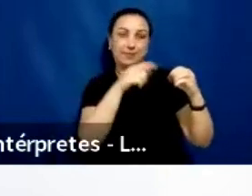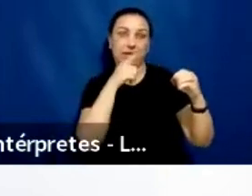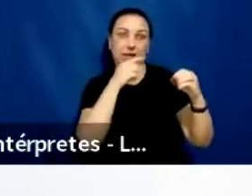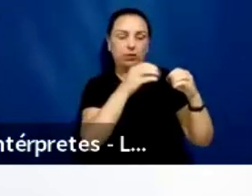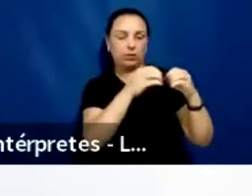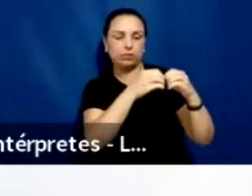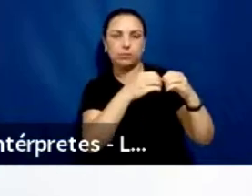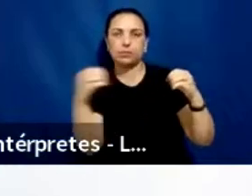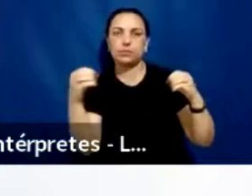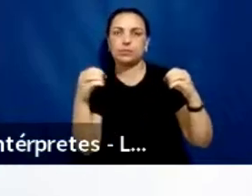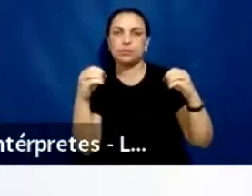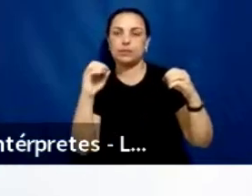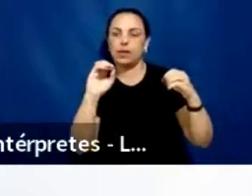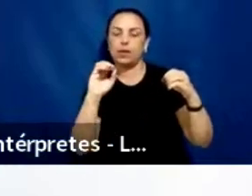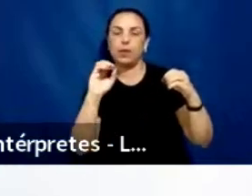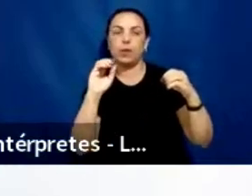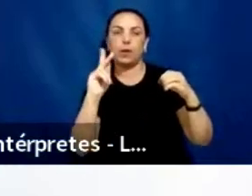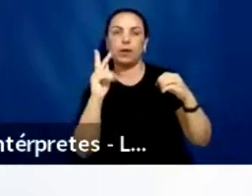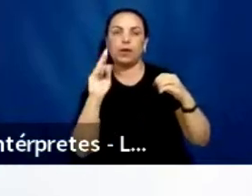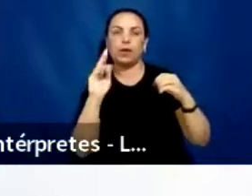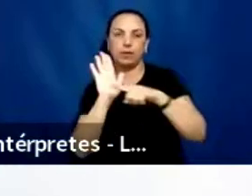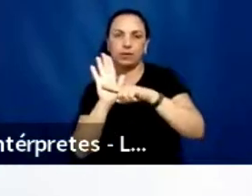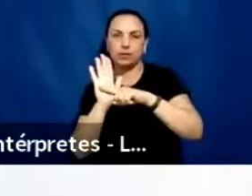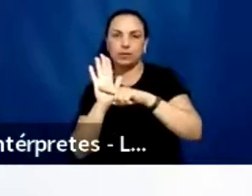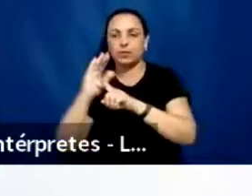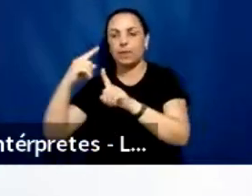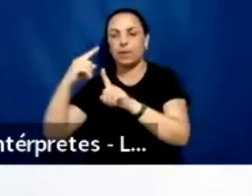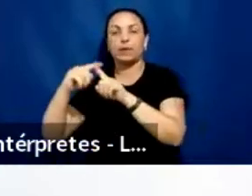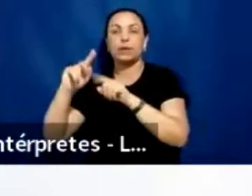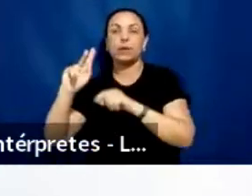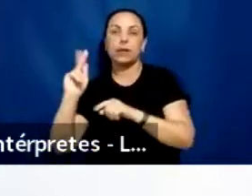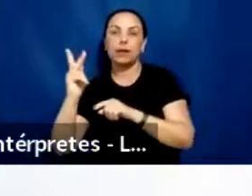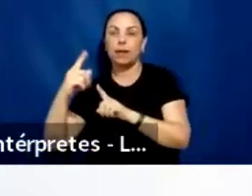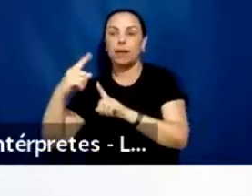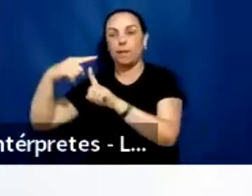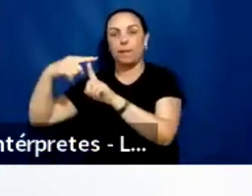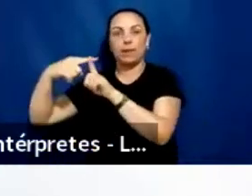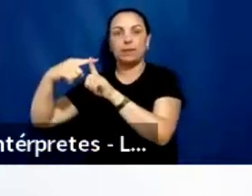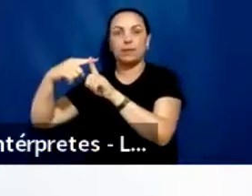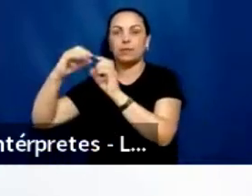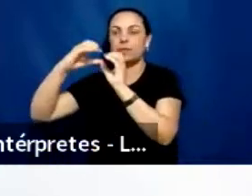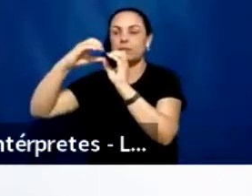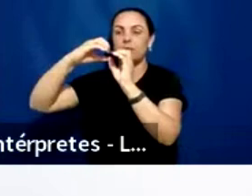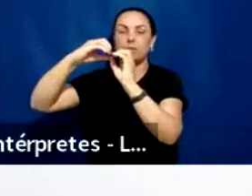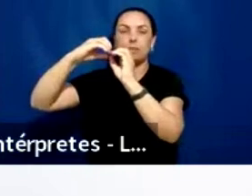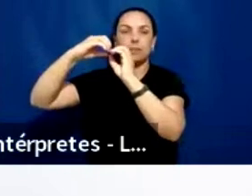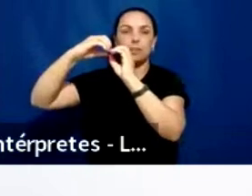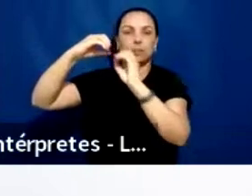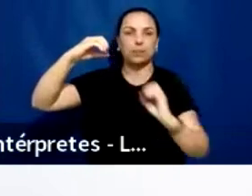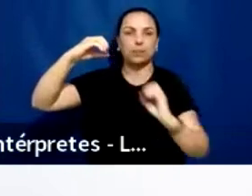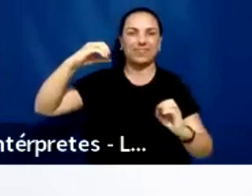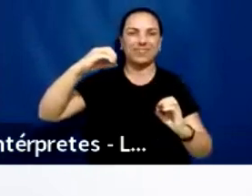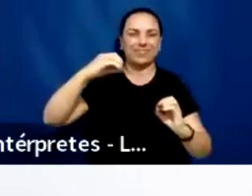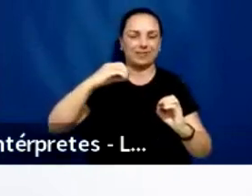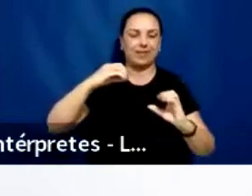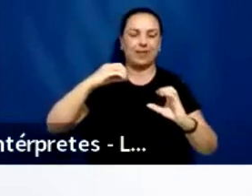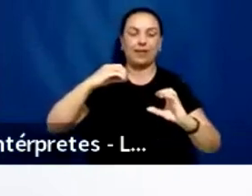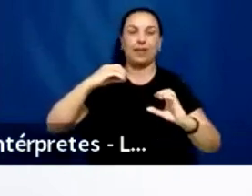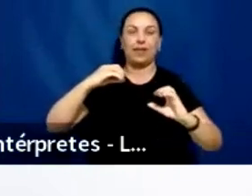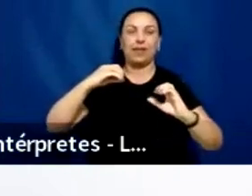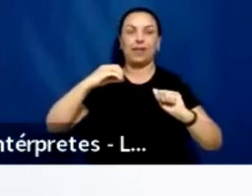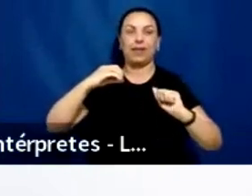esses íons de hidroxila negativo e o cálcio e o magnésio são